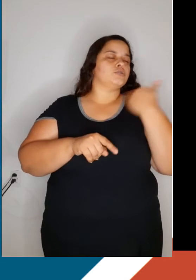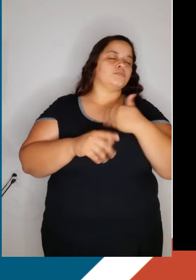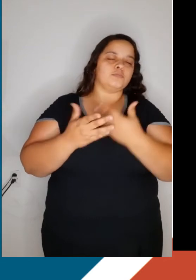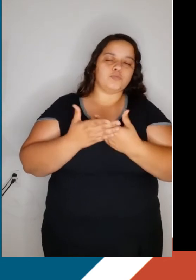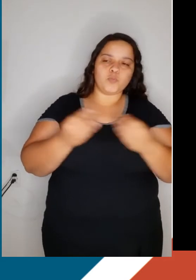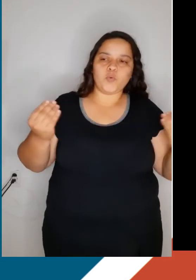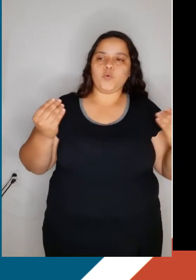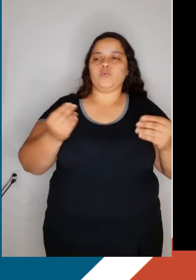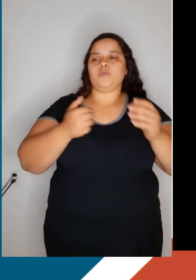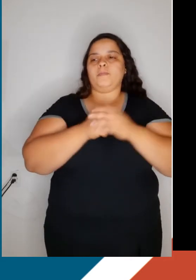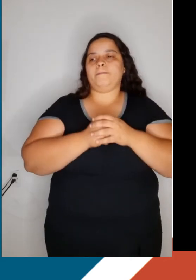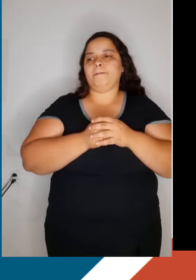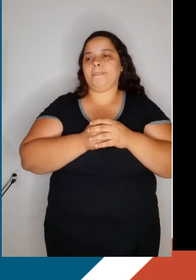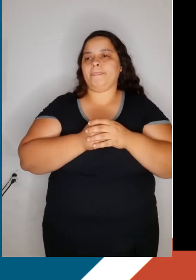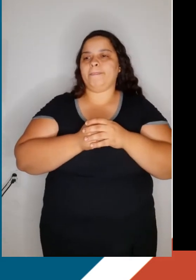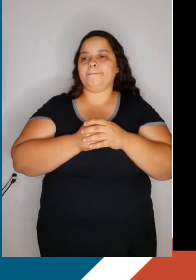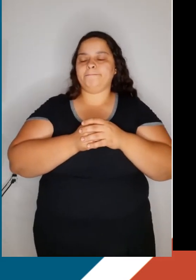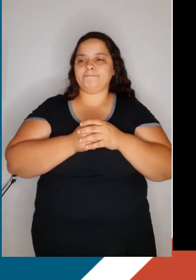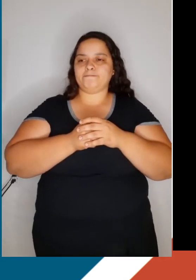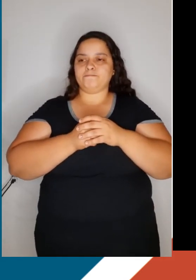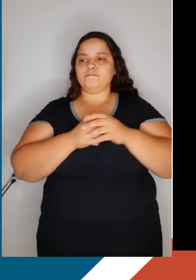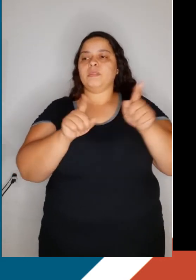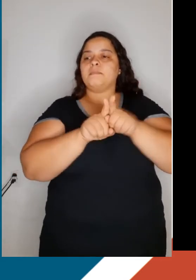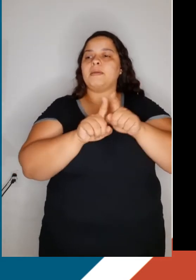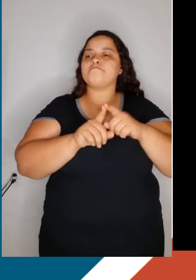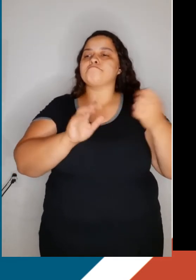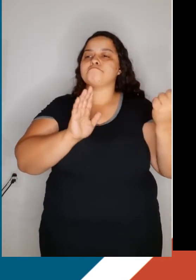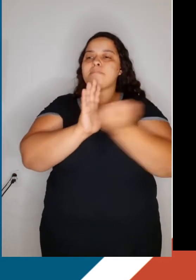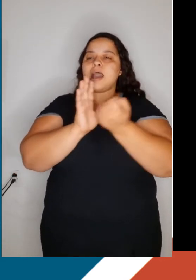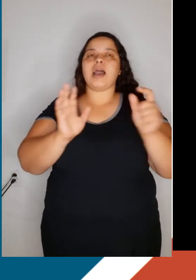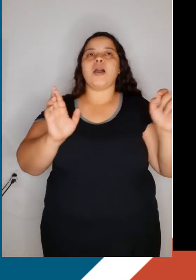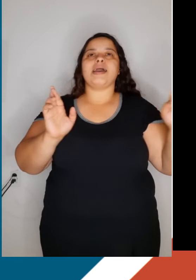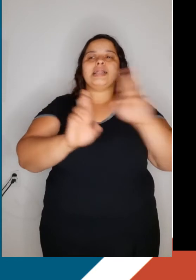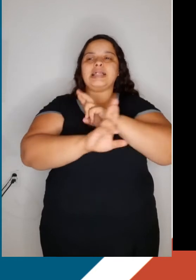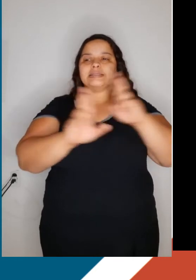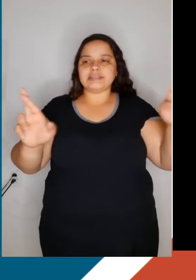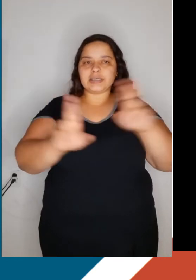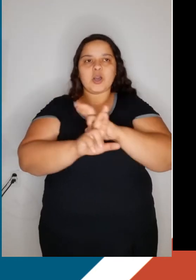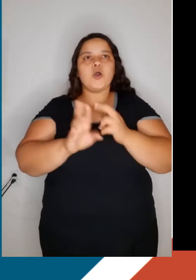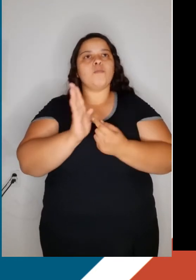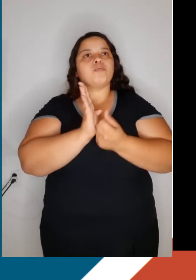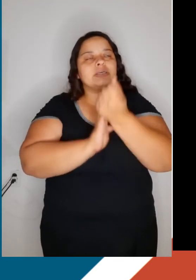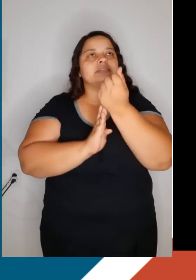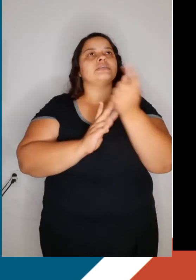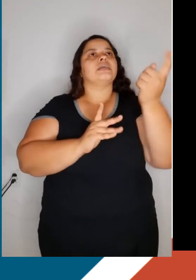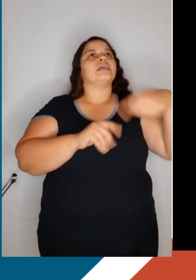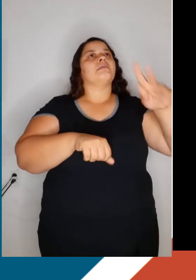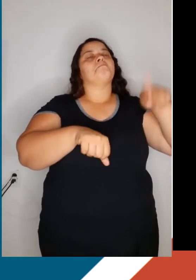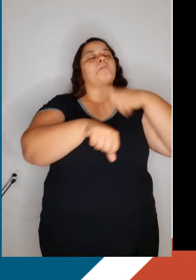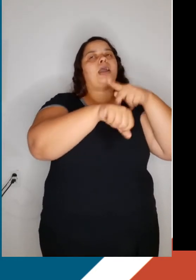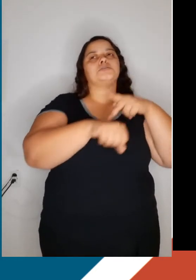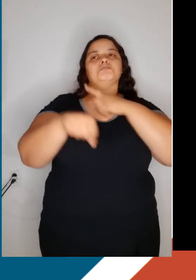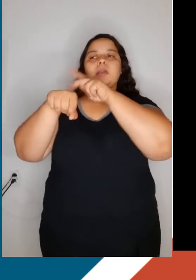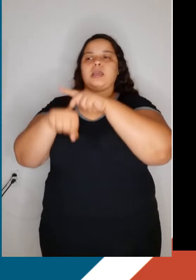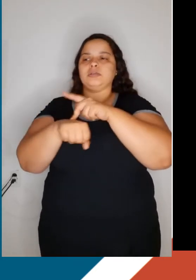que vai ser profundamente alimentada pelos estados e também marca uma relação entre os estados e as burguesias nacionais. Então, a